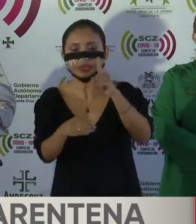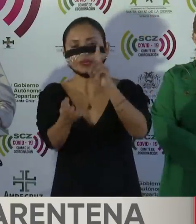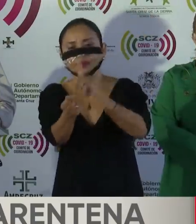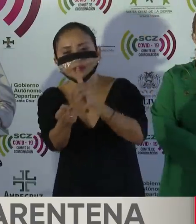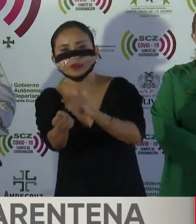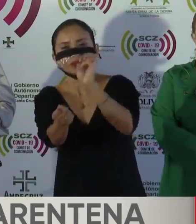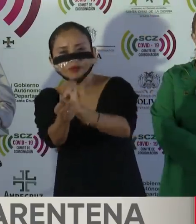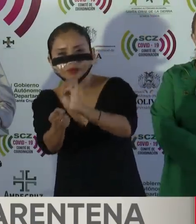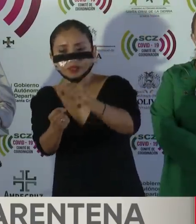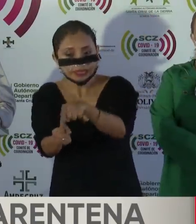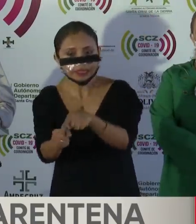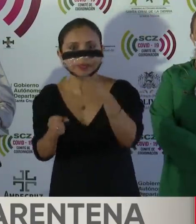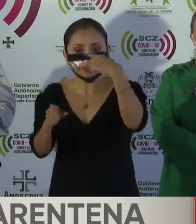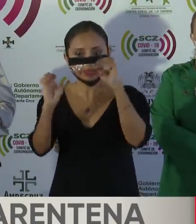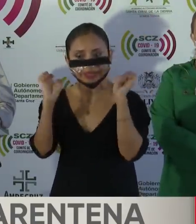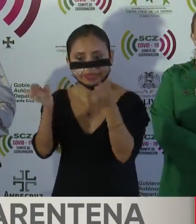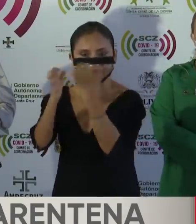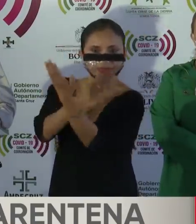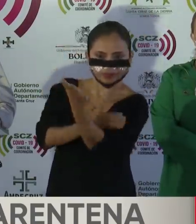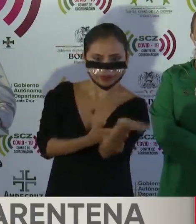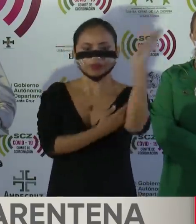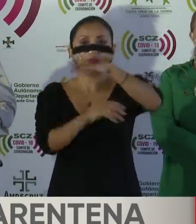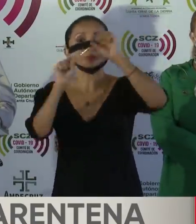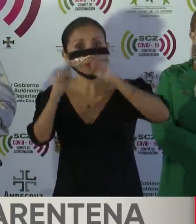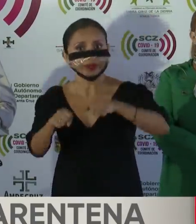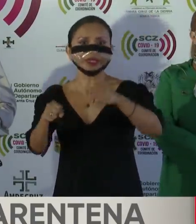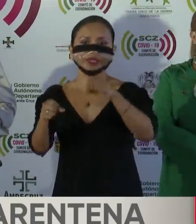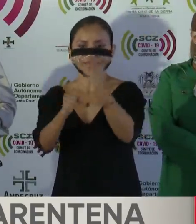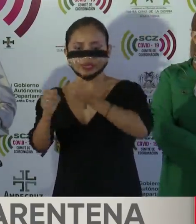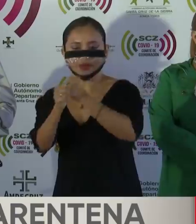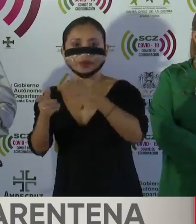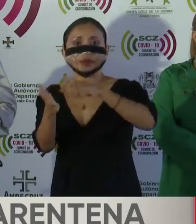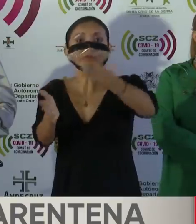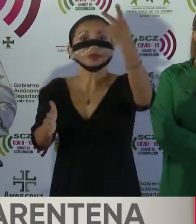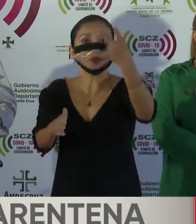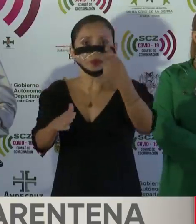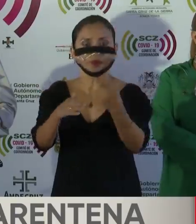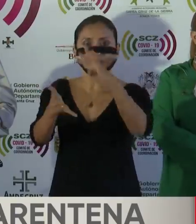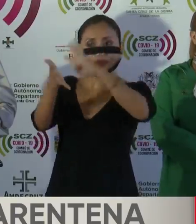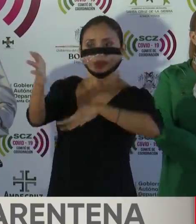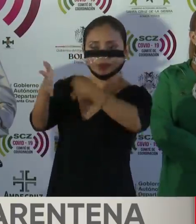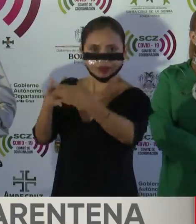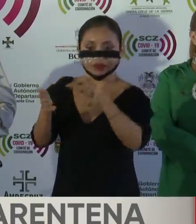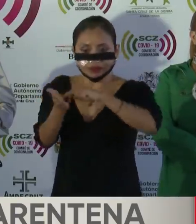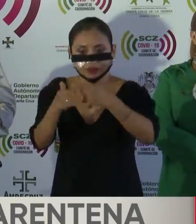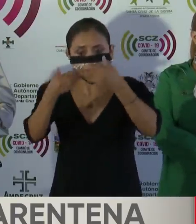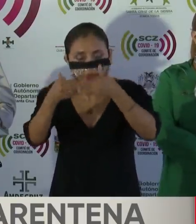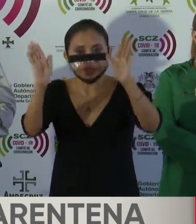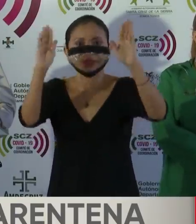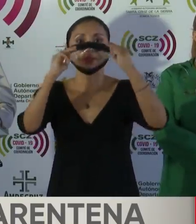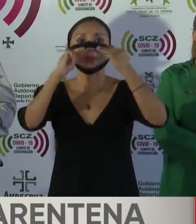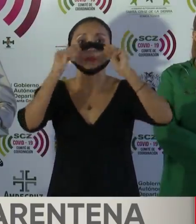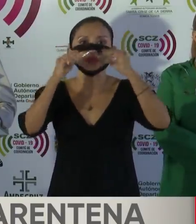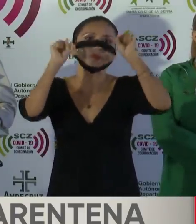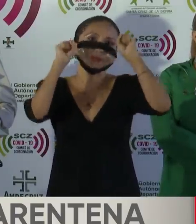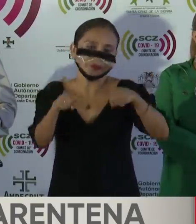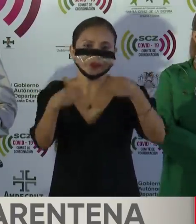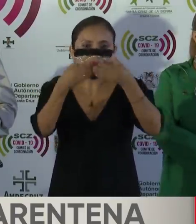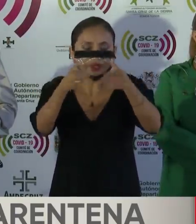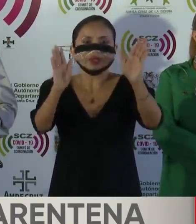que está atendiendo a la emergencia sanitaria. Esta ley nos permite agilizar la apertura del Hospital de Montero